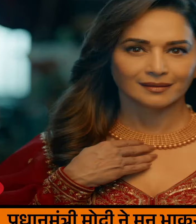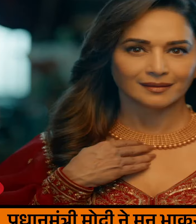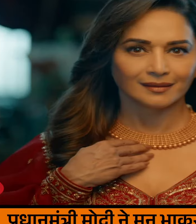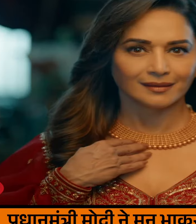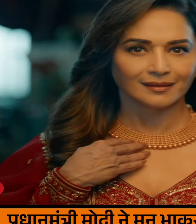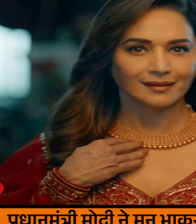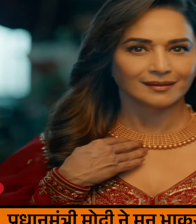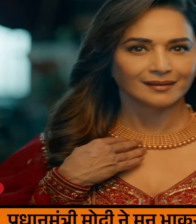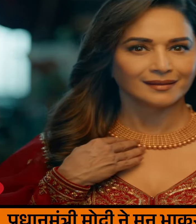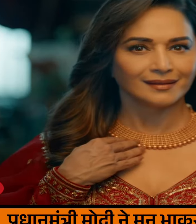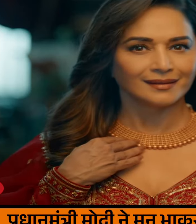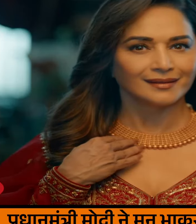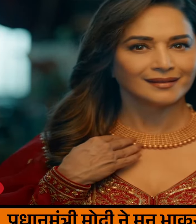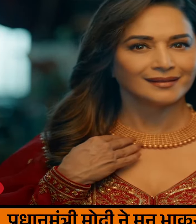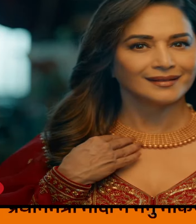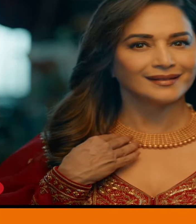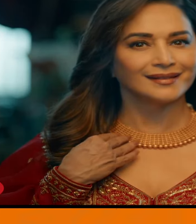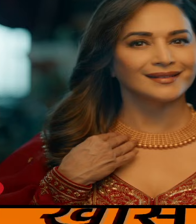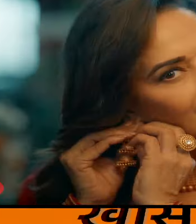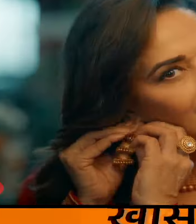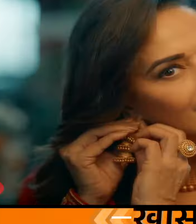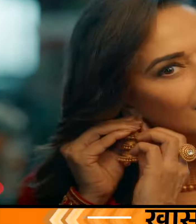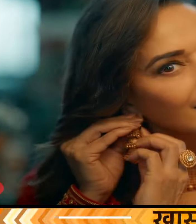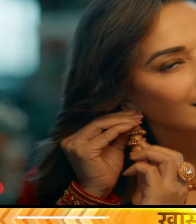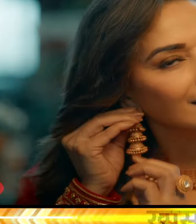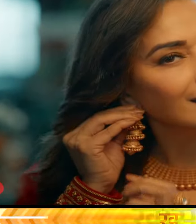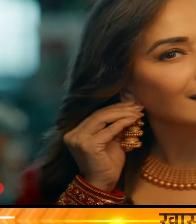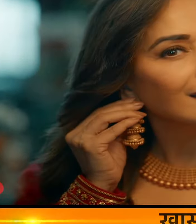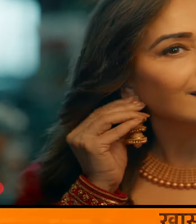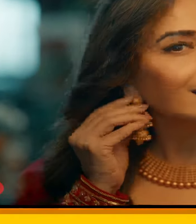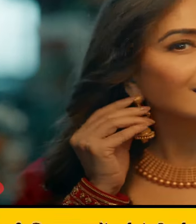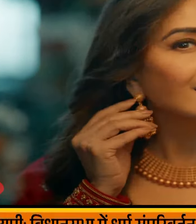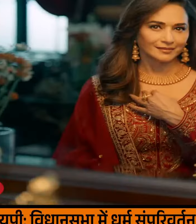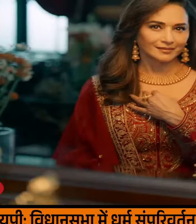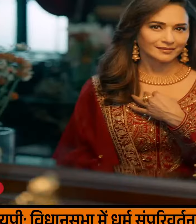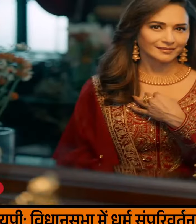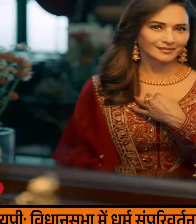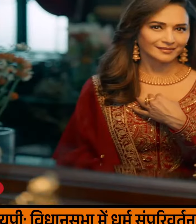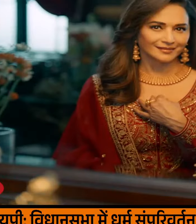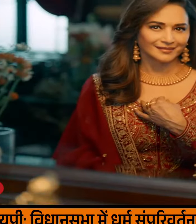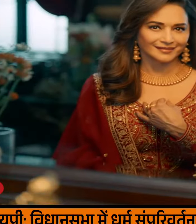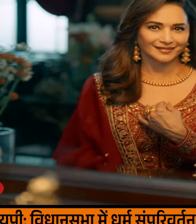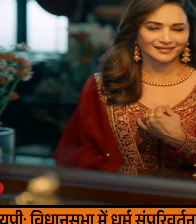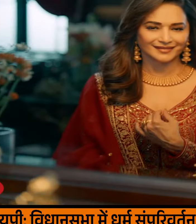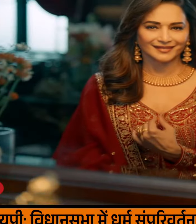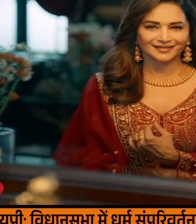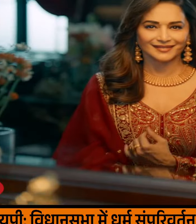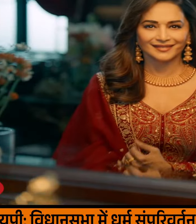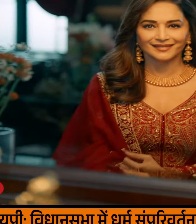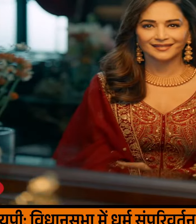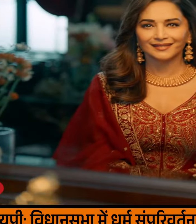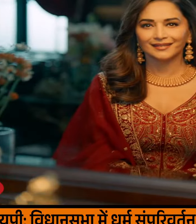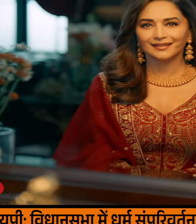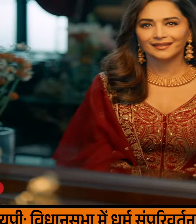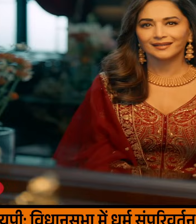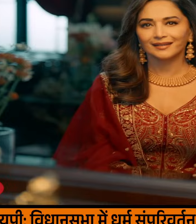लाइफ में आगे बढ़ने के लिए उसी सोने से गोल्ड लोन लेने का फैसला समझदारी का होता